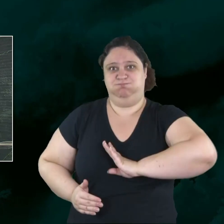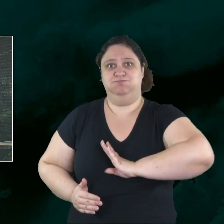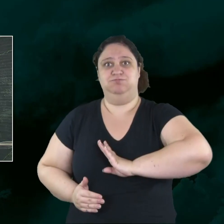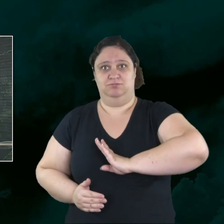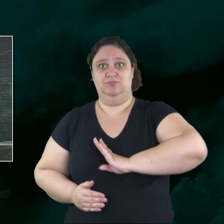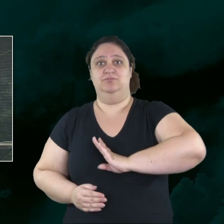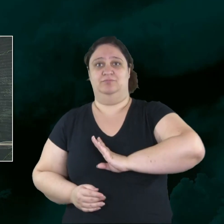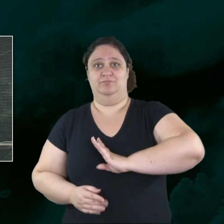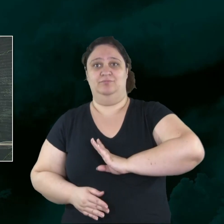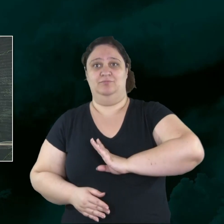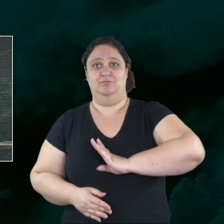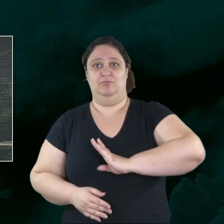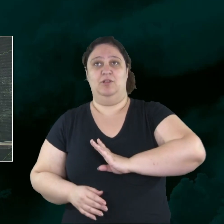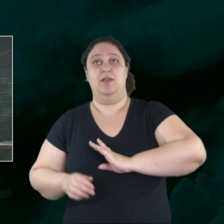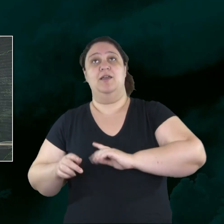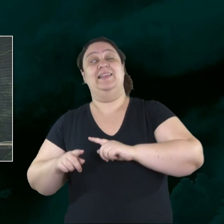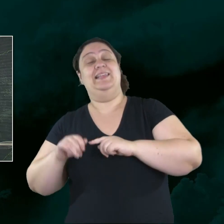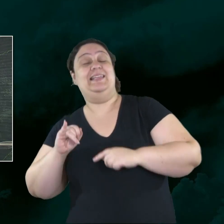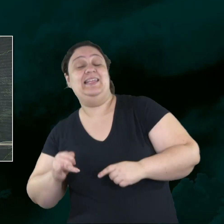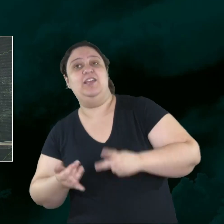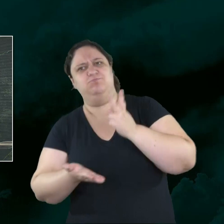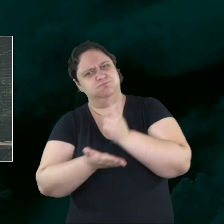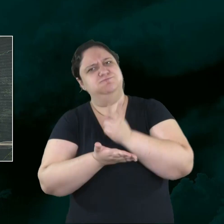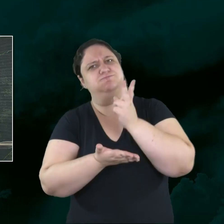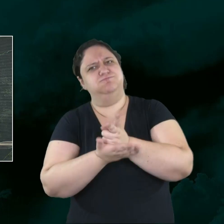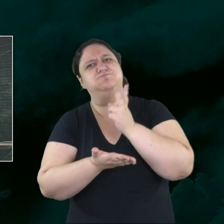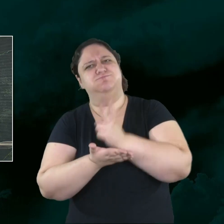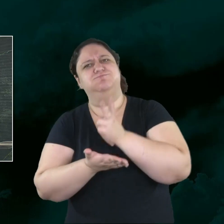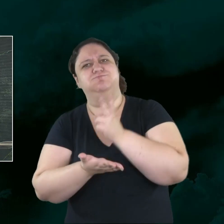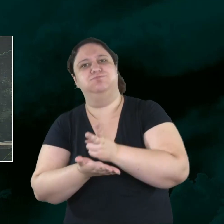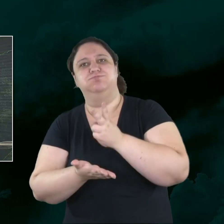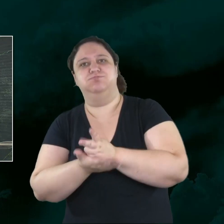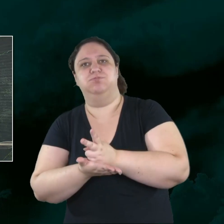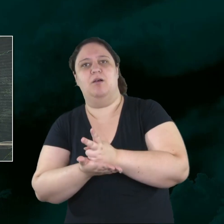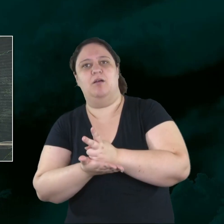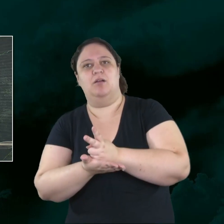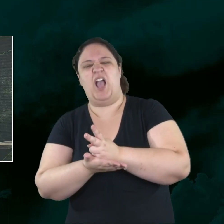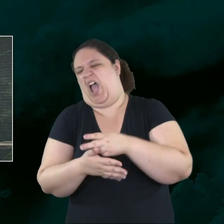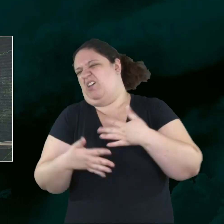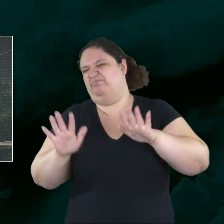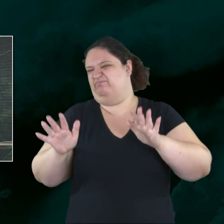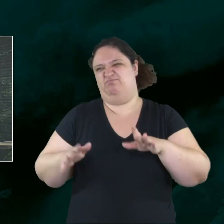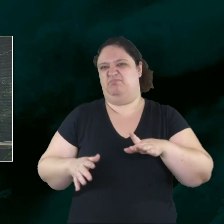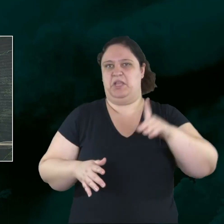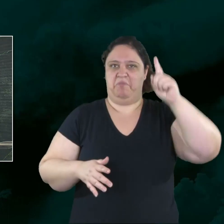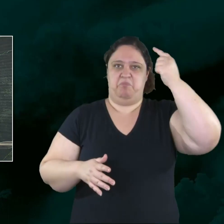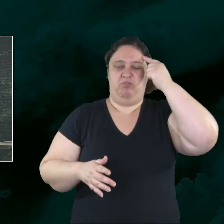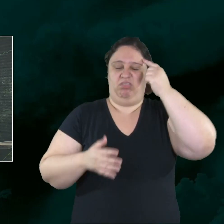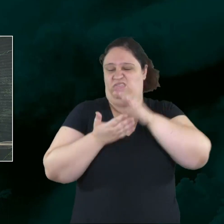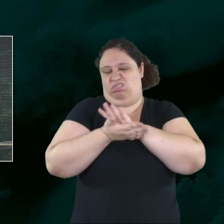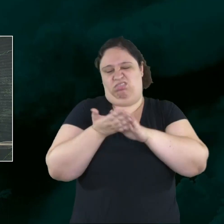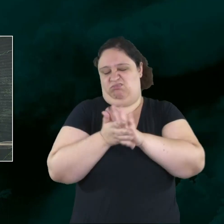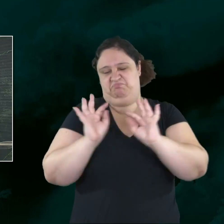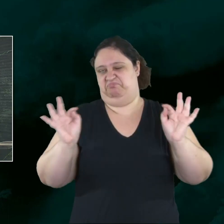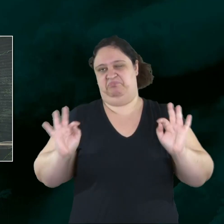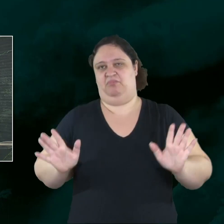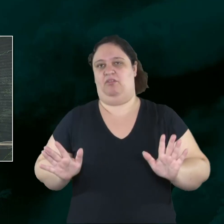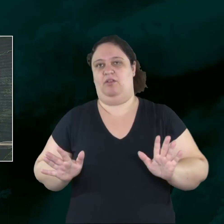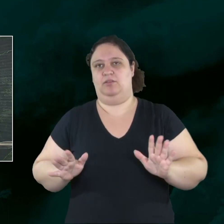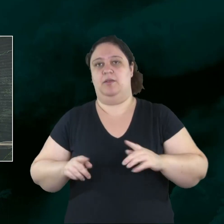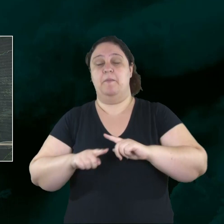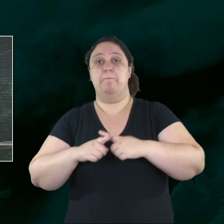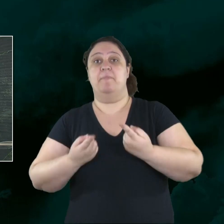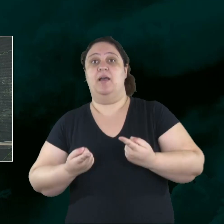você insista em praticar esse pecado, e com o tempo, essa consciência